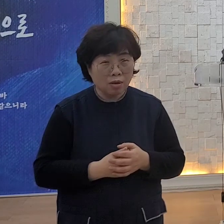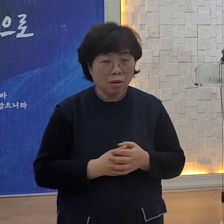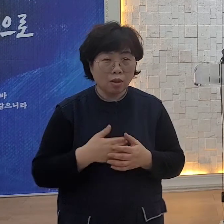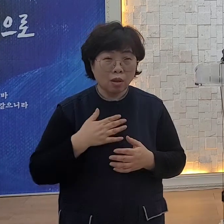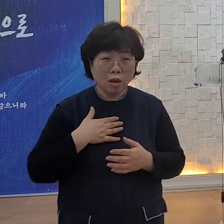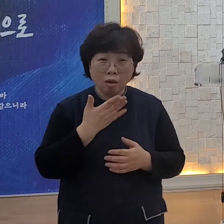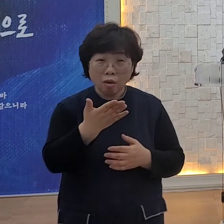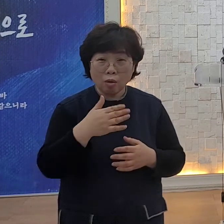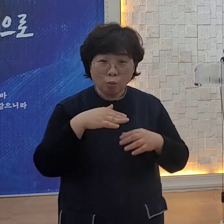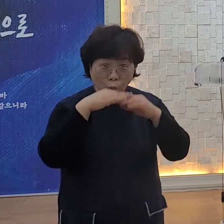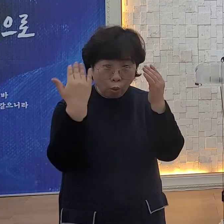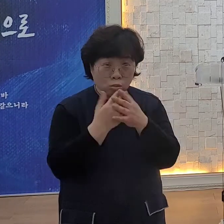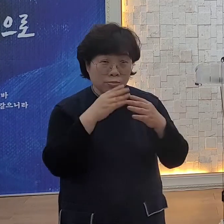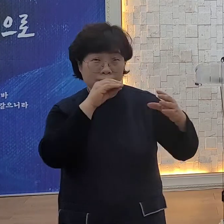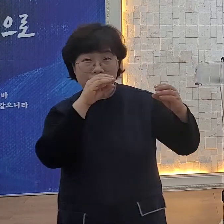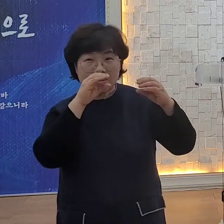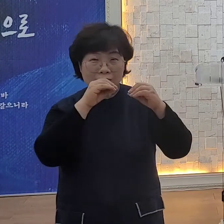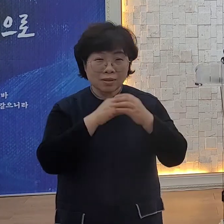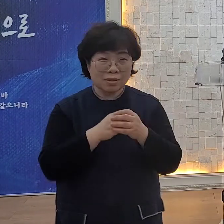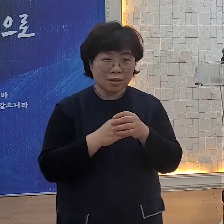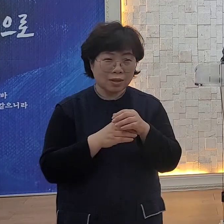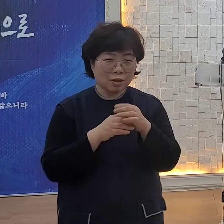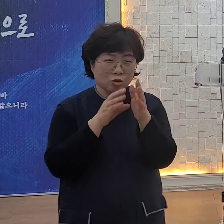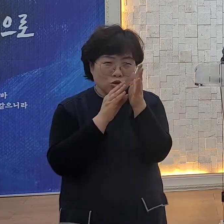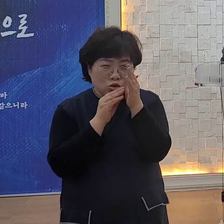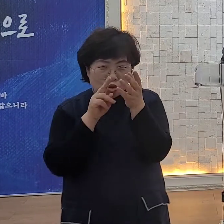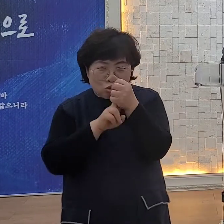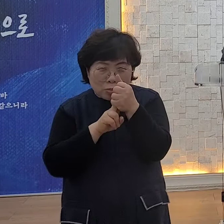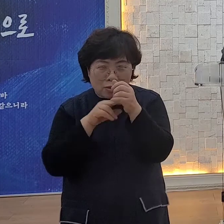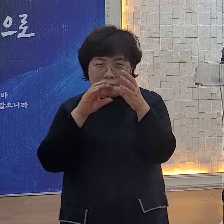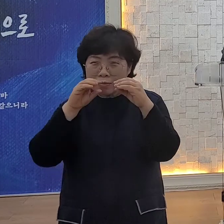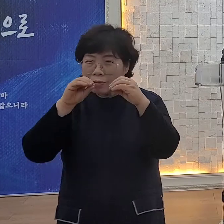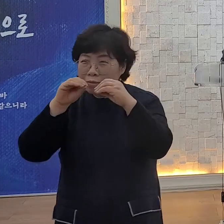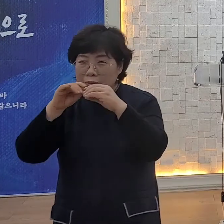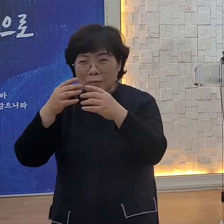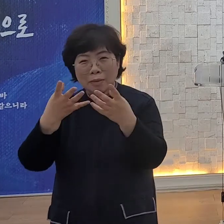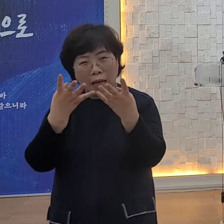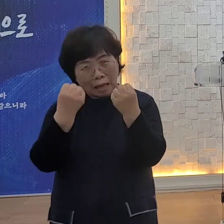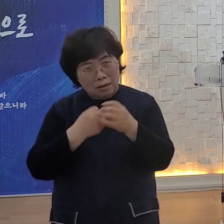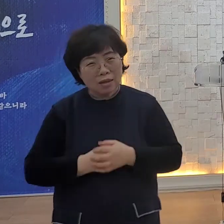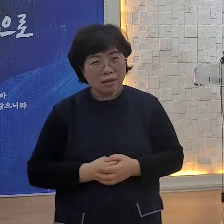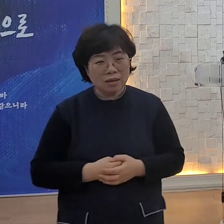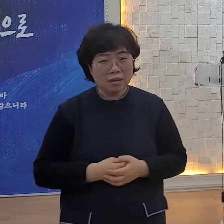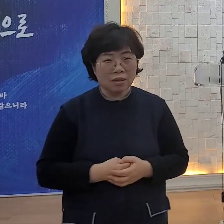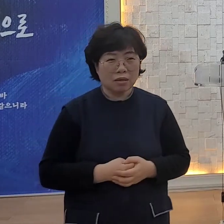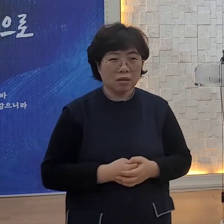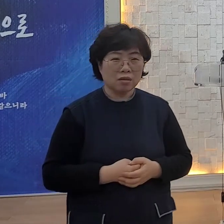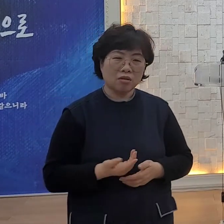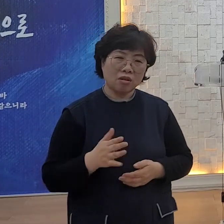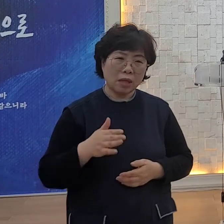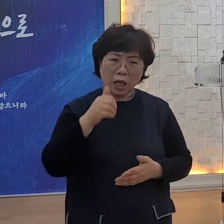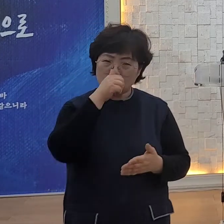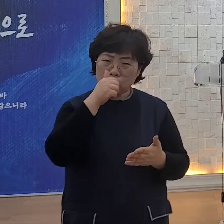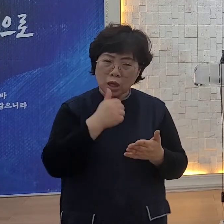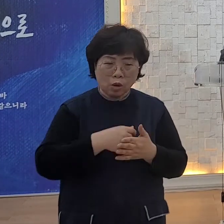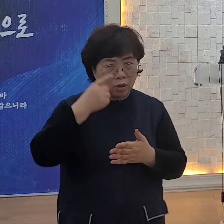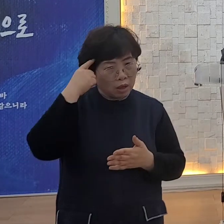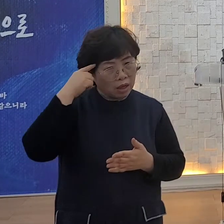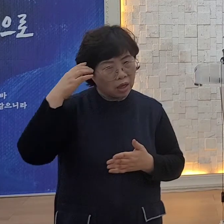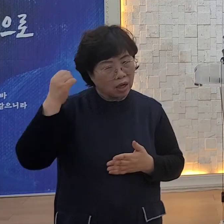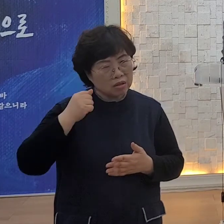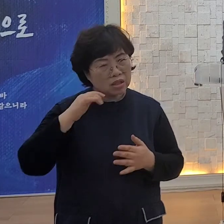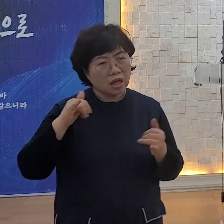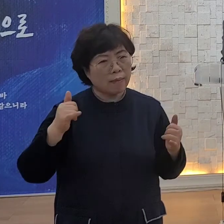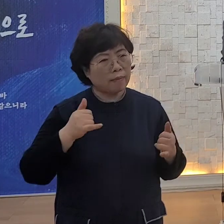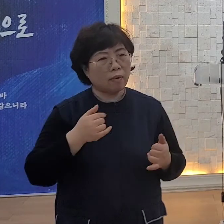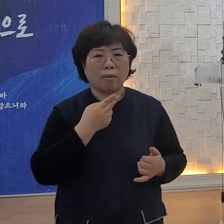하잖아요. 또 뒤에서 비방하잖아요. 여러분 마찬가지예요. 이게 무슨